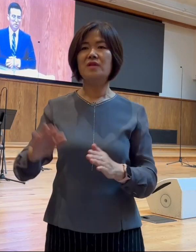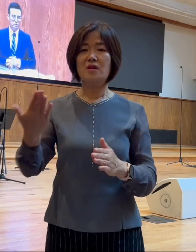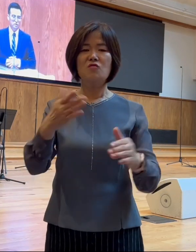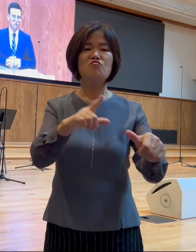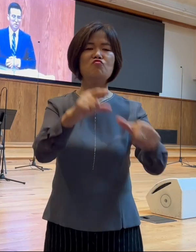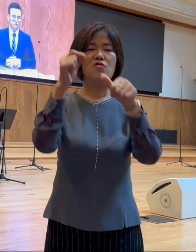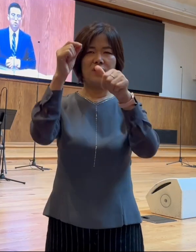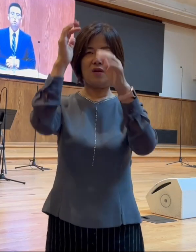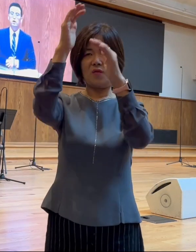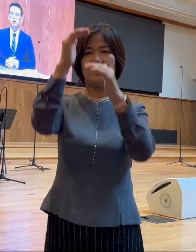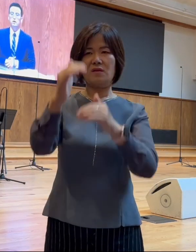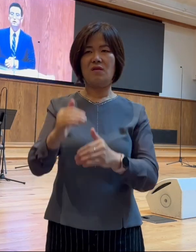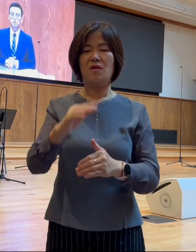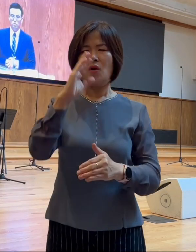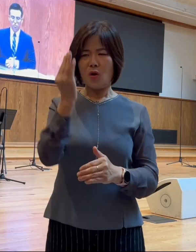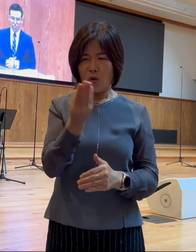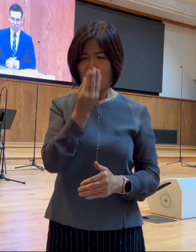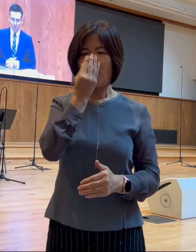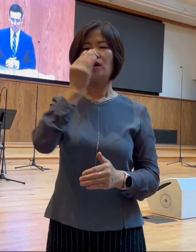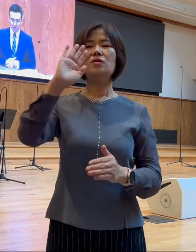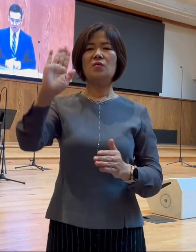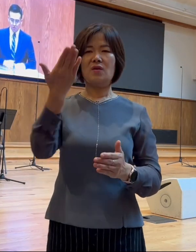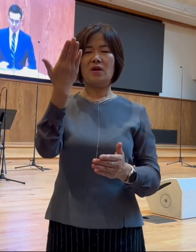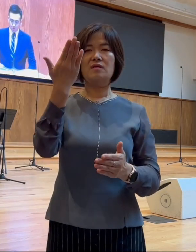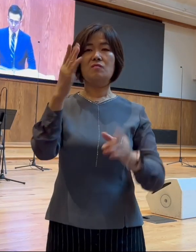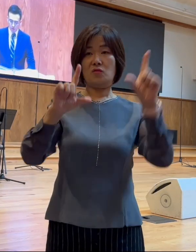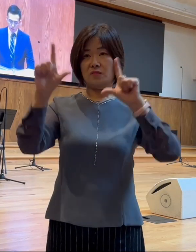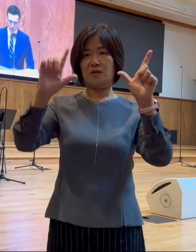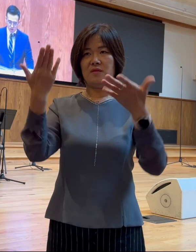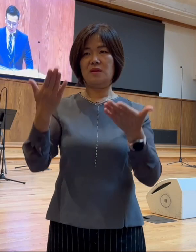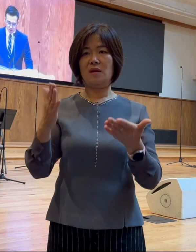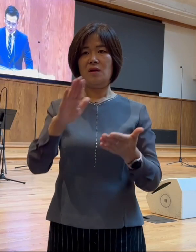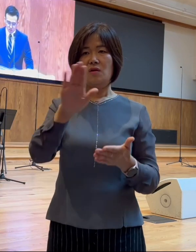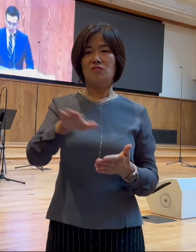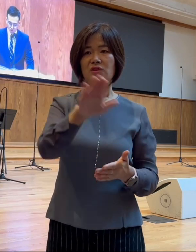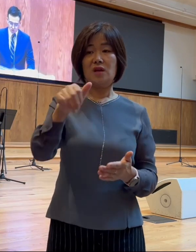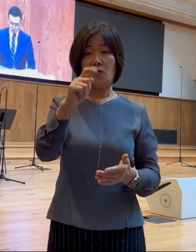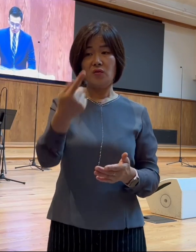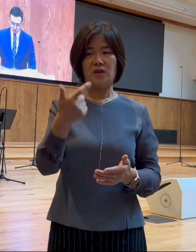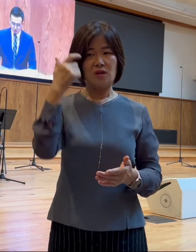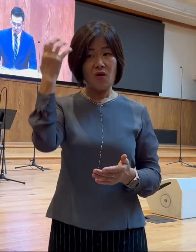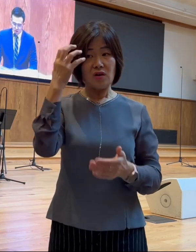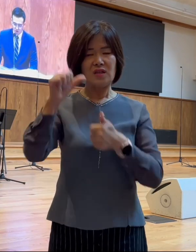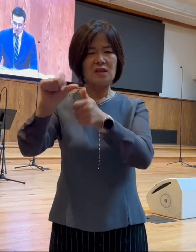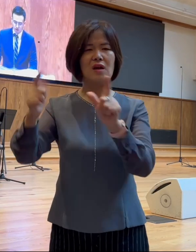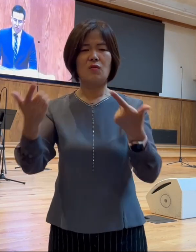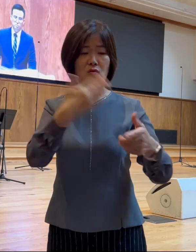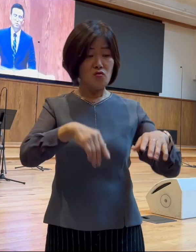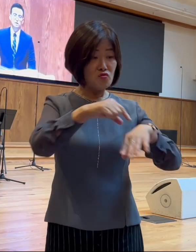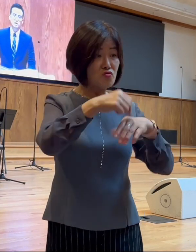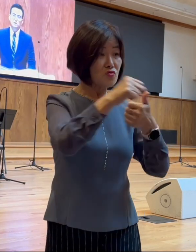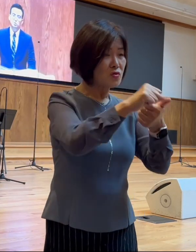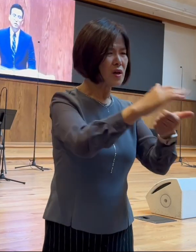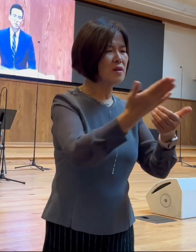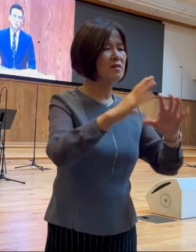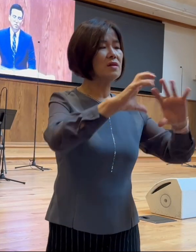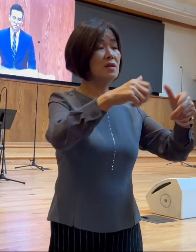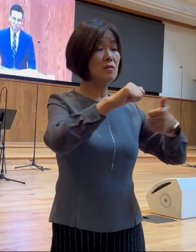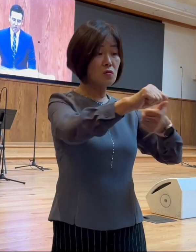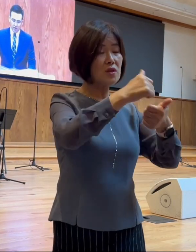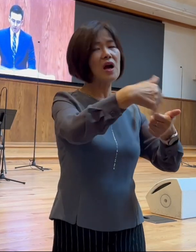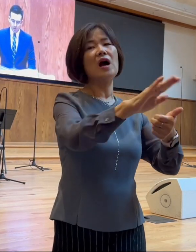과정인 성화인 것이죠. 근데 우리의 혼이 이 영을 따르지 않고 도리어 육을 쫓아 행하게 되면, 세상을 쫓게